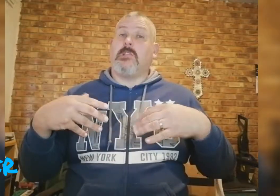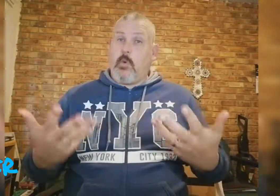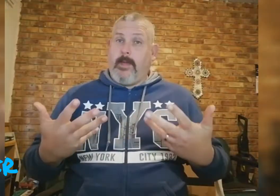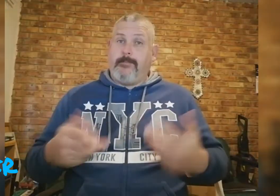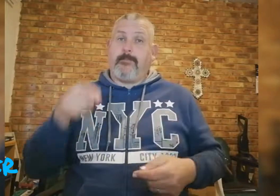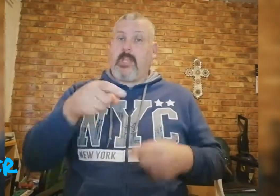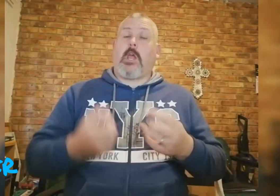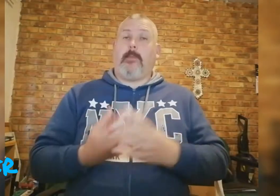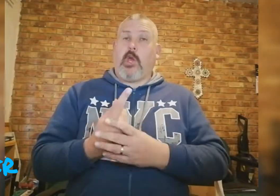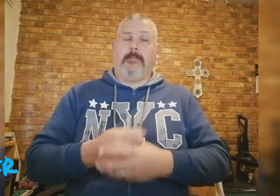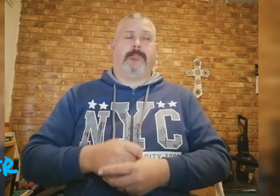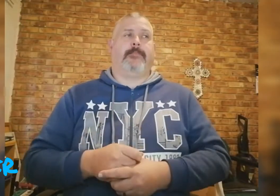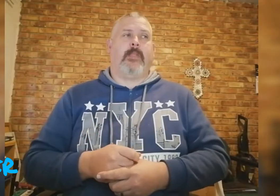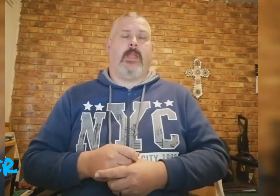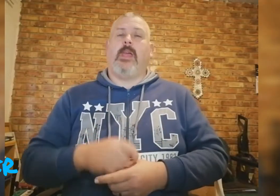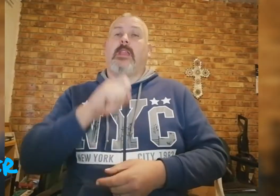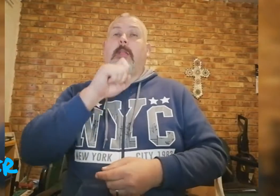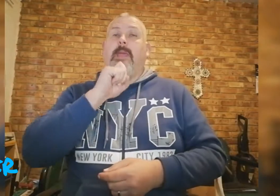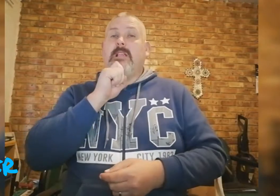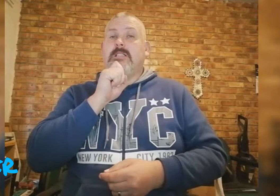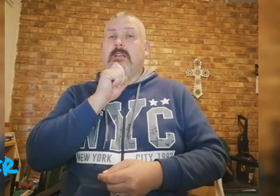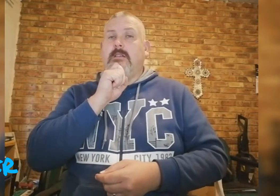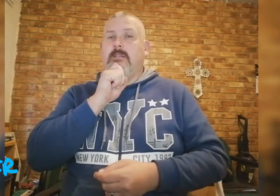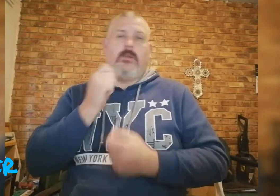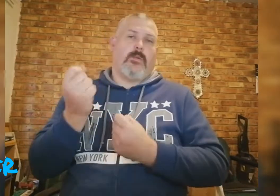So het gebeur dat mense